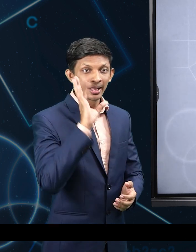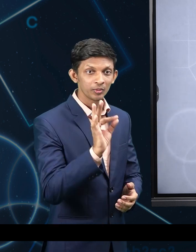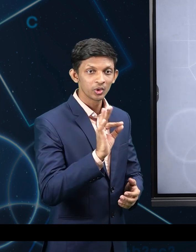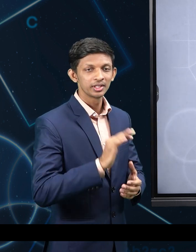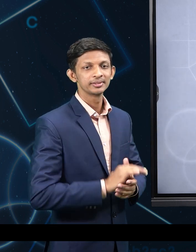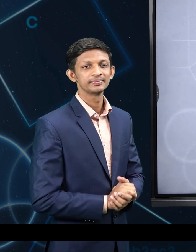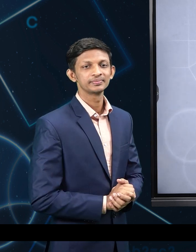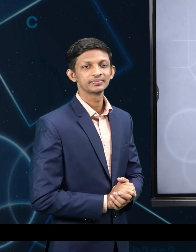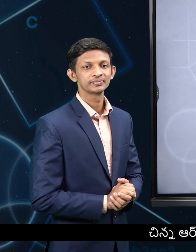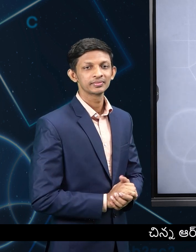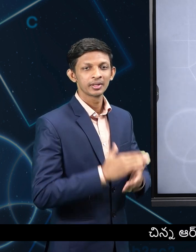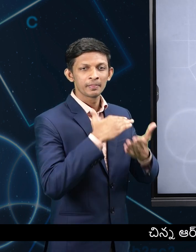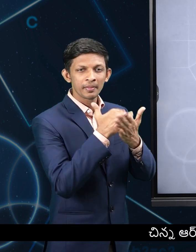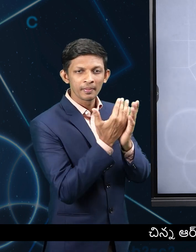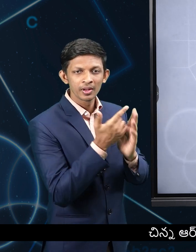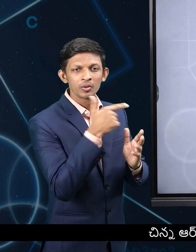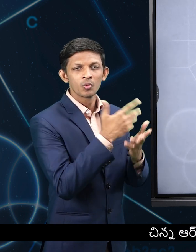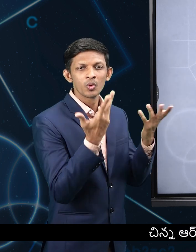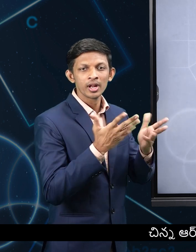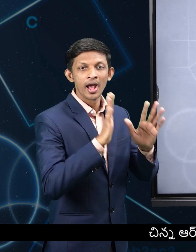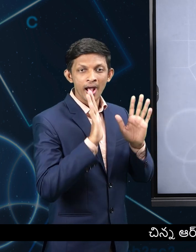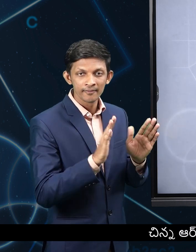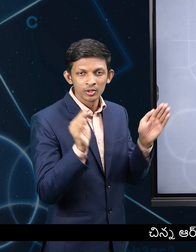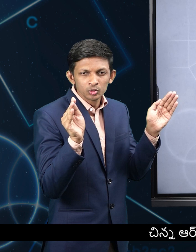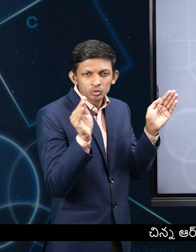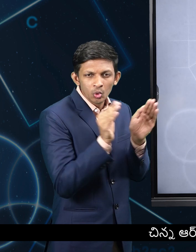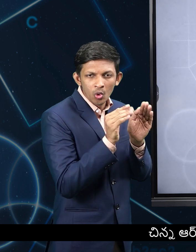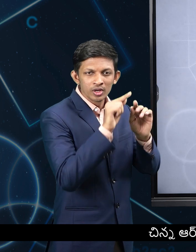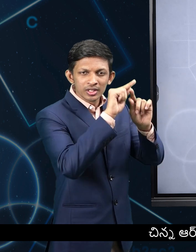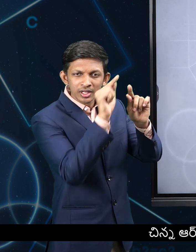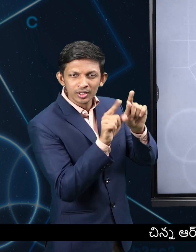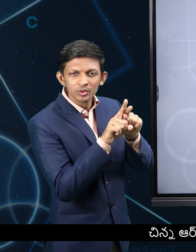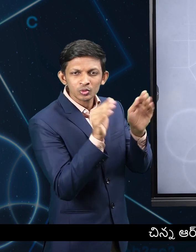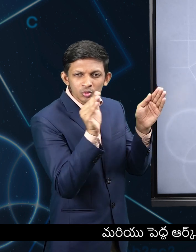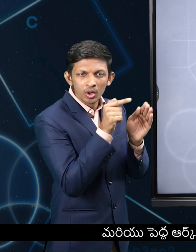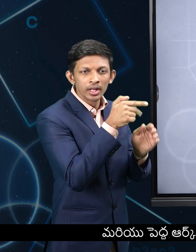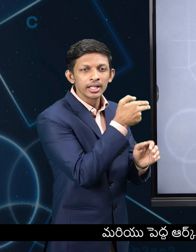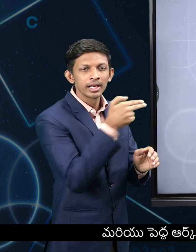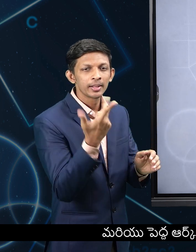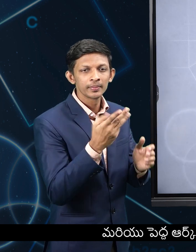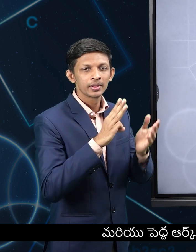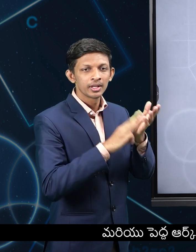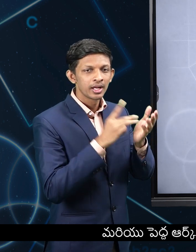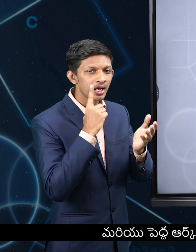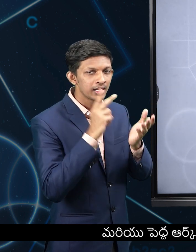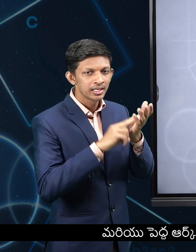గమనిక: చిన్న ఆర్క్ ఉన్న భాగాన్ని మైనర్ సెగ్మెంట్ అని మరియు పెద్ద ఆర్క్ ఉన్న